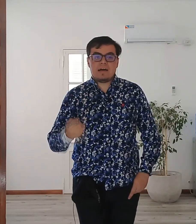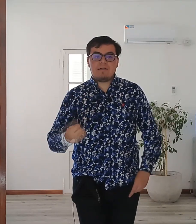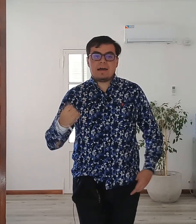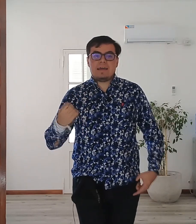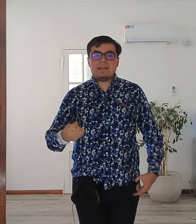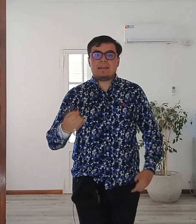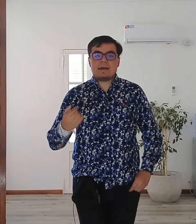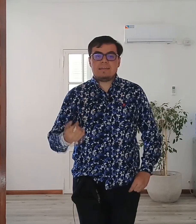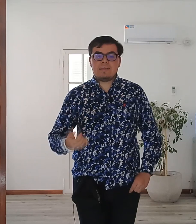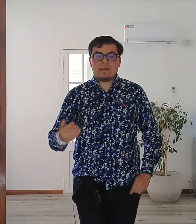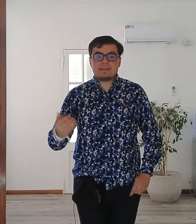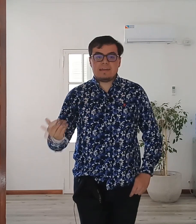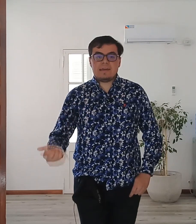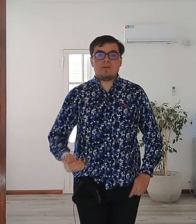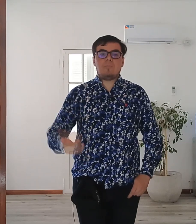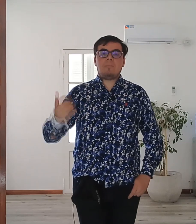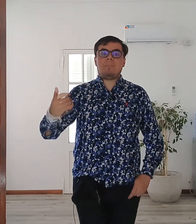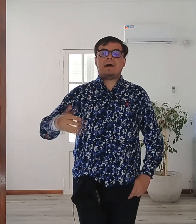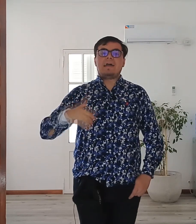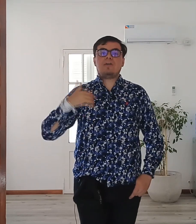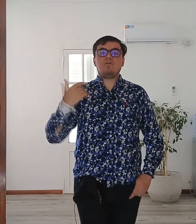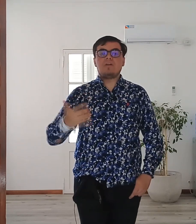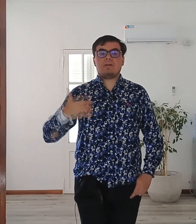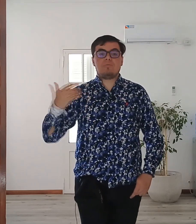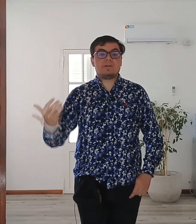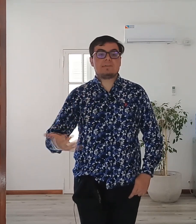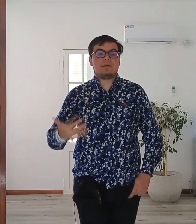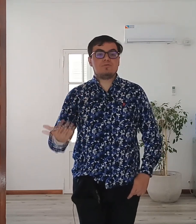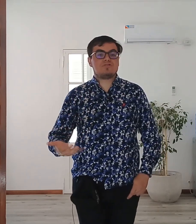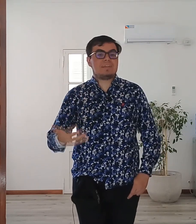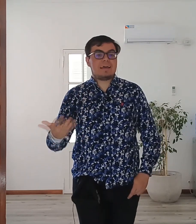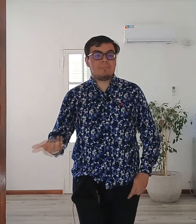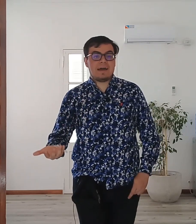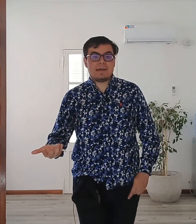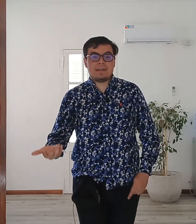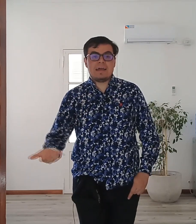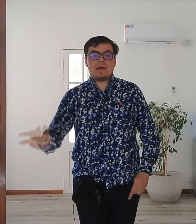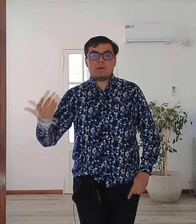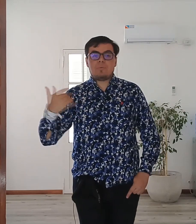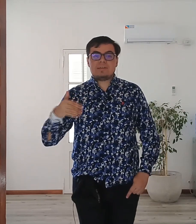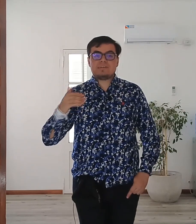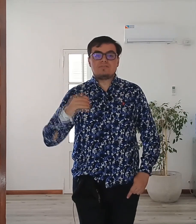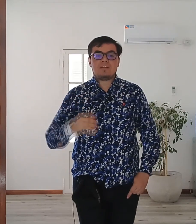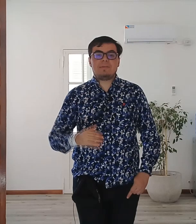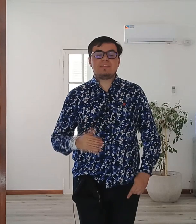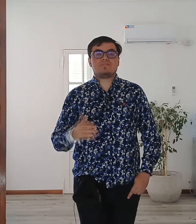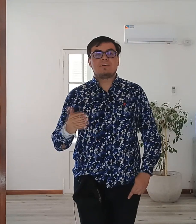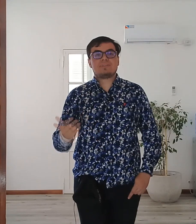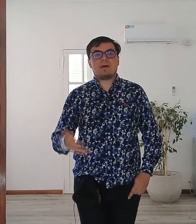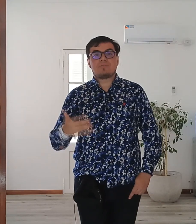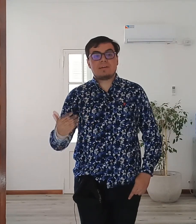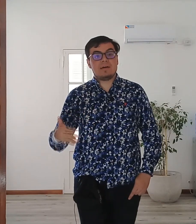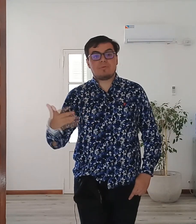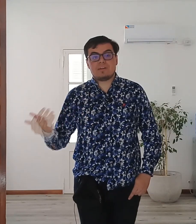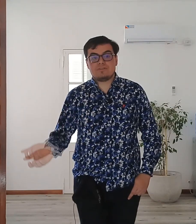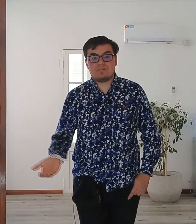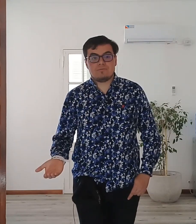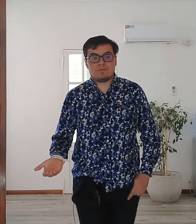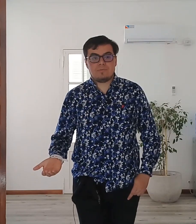fundaba en la ilegalidad del arte callejero para no recompensar el uso de la imagen, pues solamente no se encontraba protegida por derechos de autor.